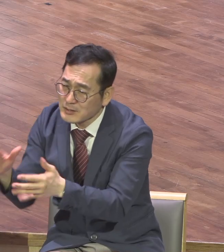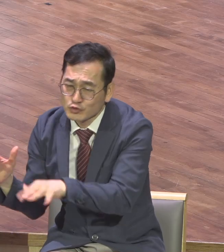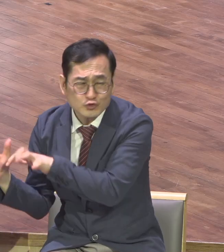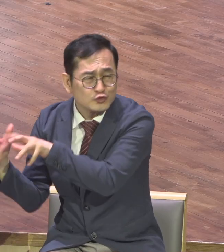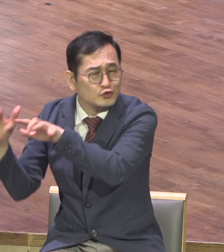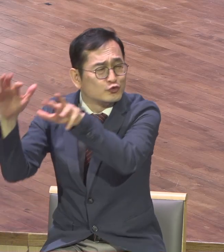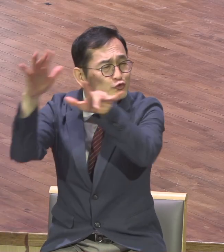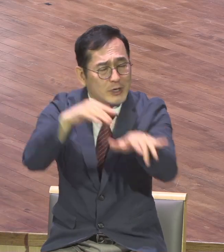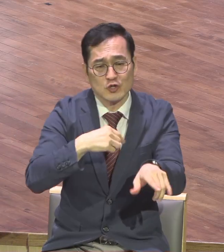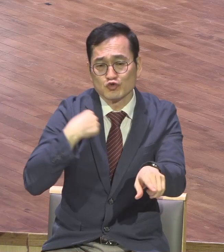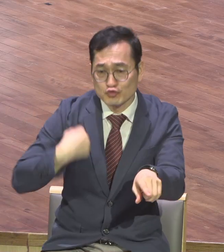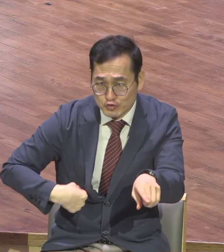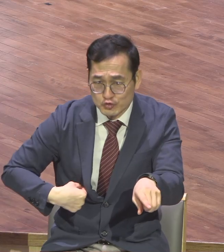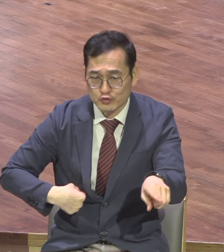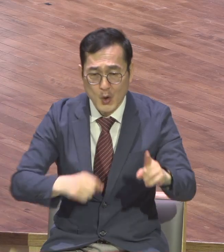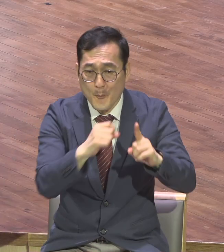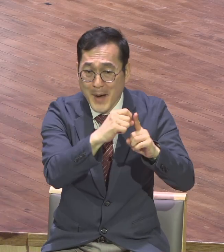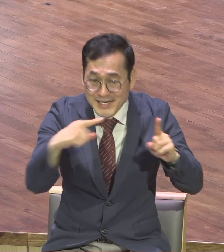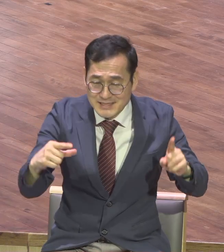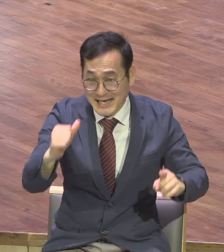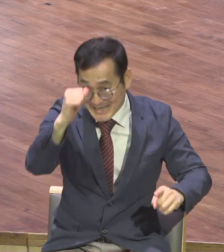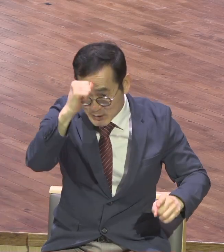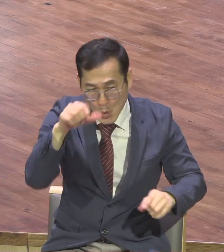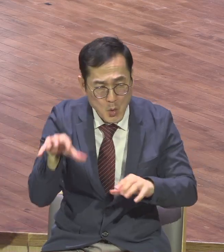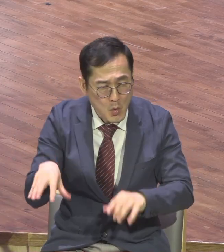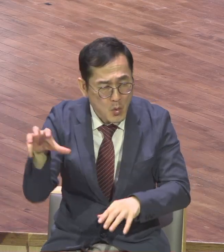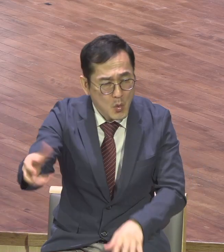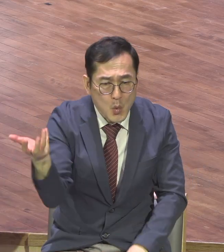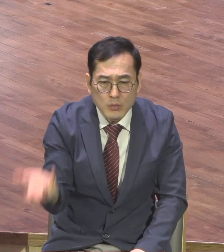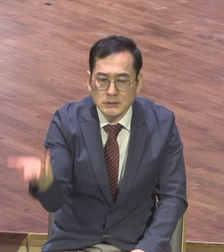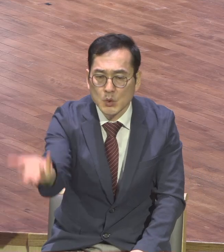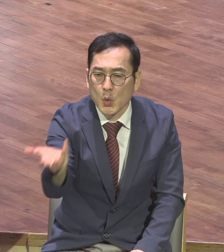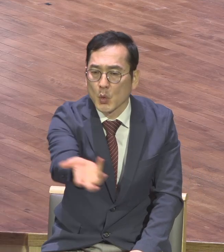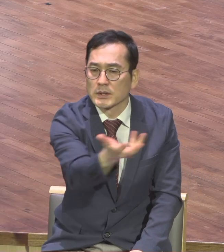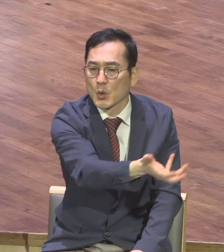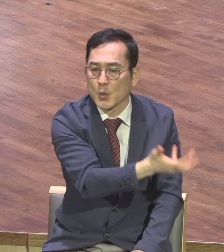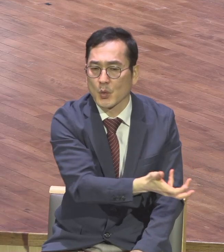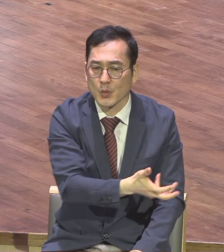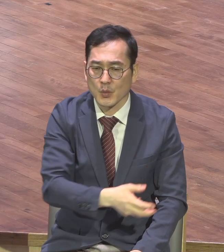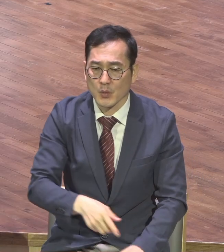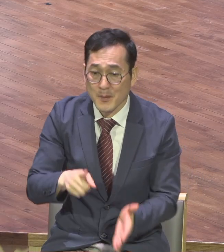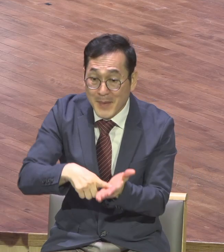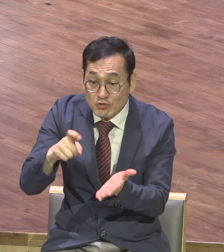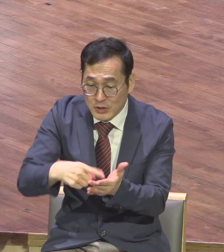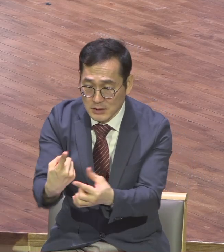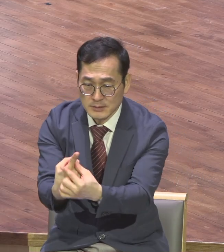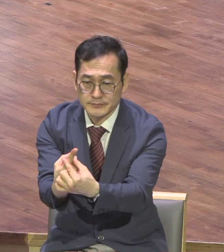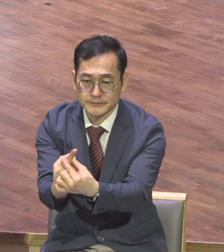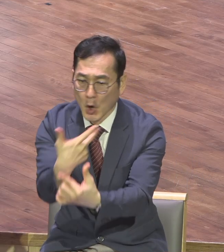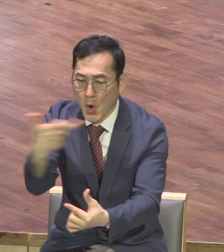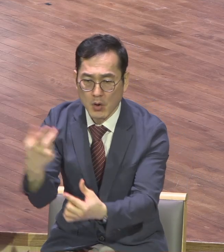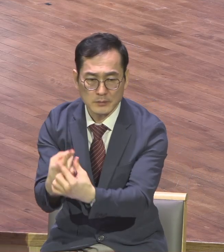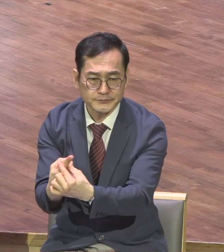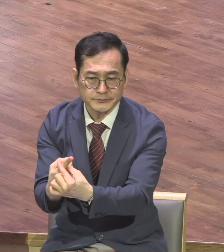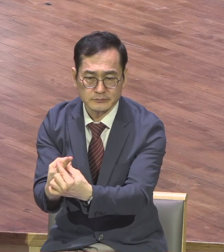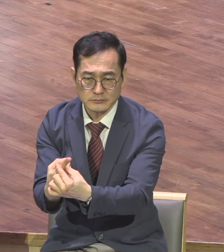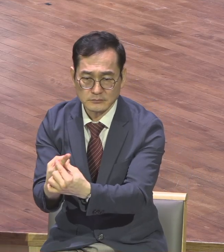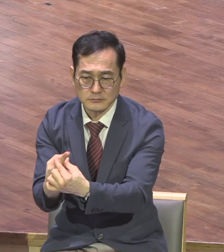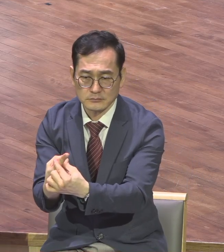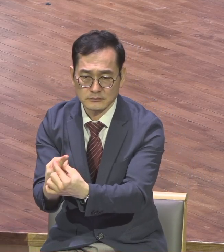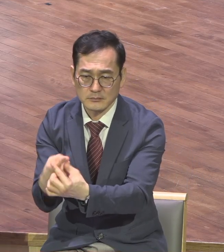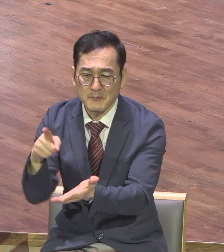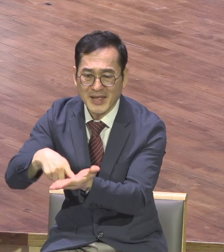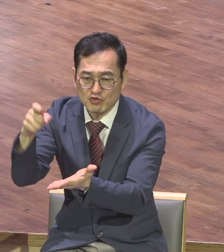그렇게 그 영향을 미칩니다. 이 메뚜기 떼가 사람의 손가락만한 이 메뚜기가